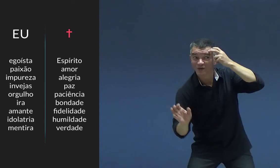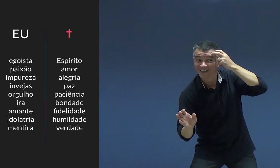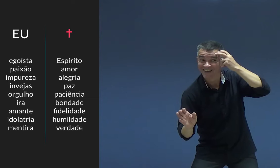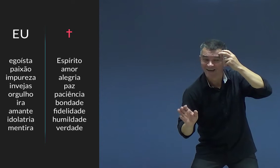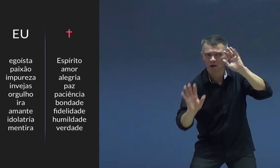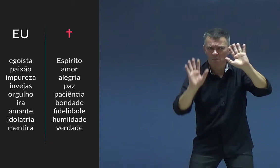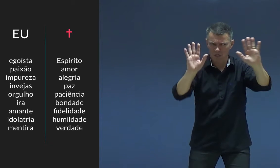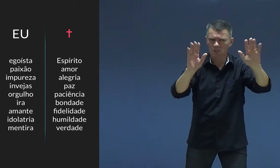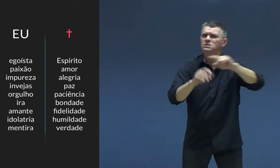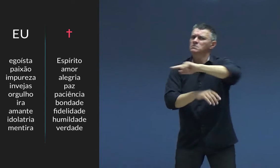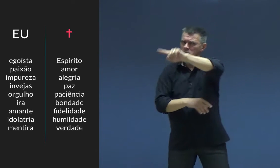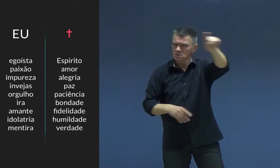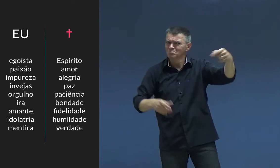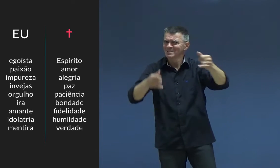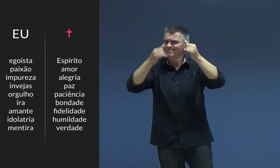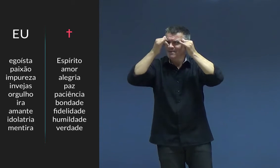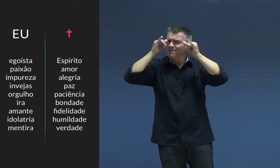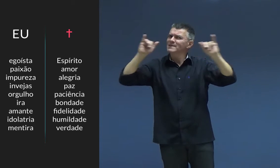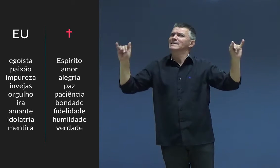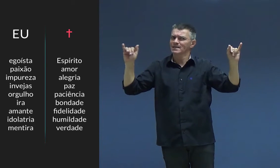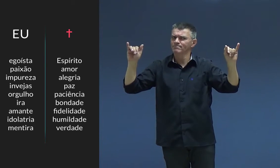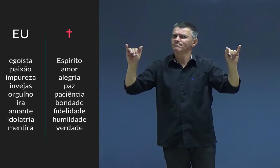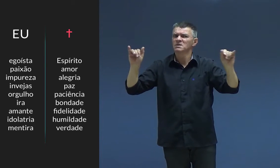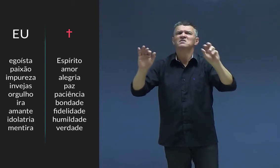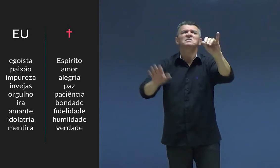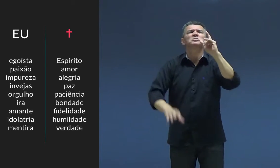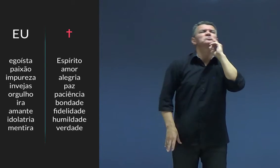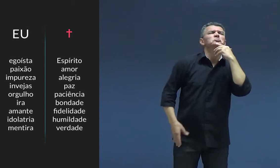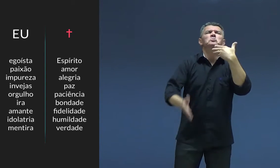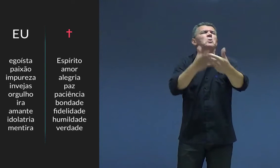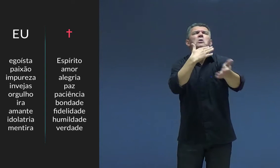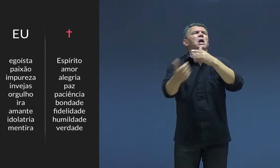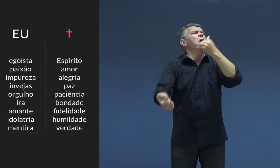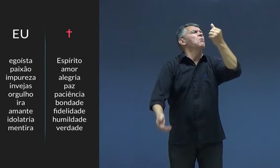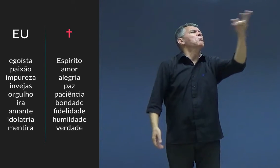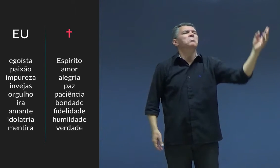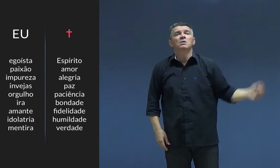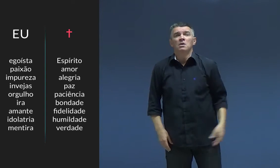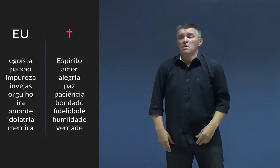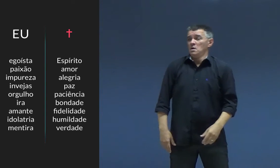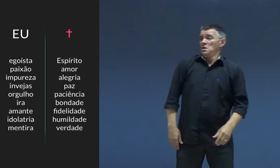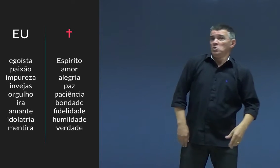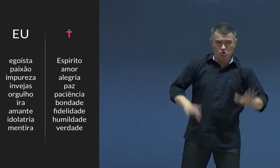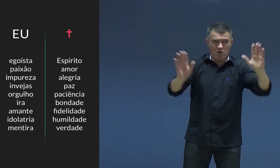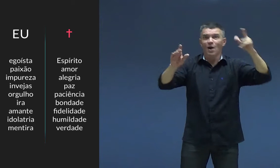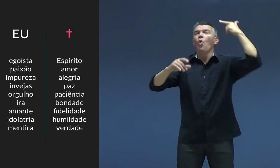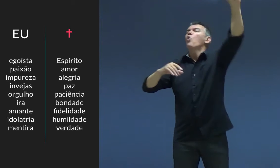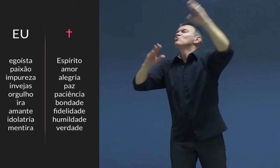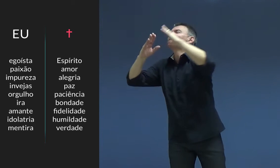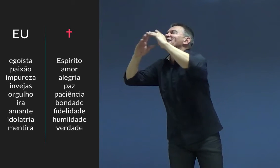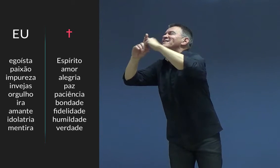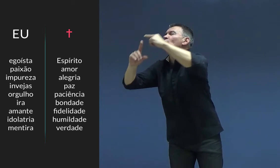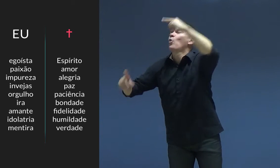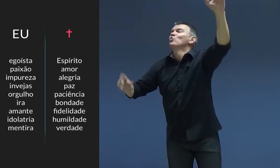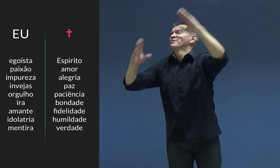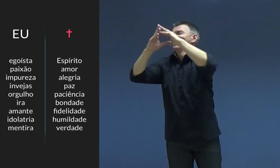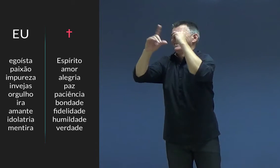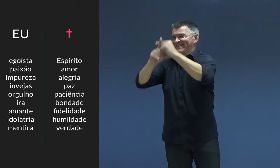sábado e domingo é diferente, por causa da cultura. Mas vocês, por favor, vocês precisam evitar. Às vezes a gente vai em